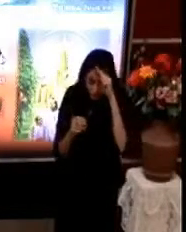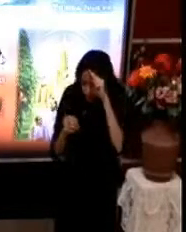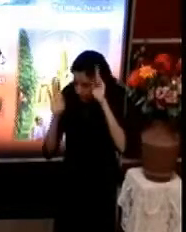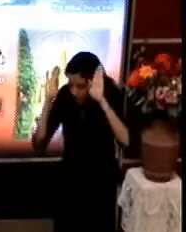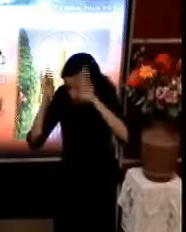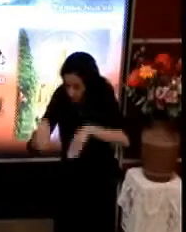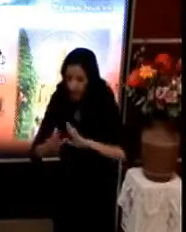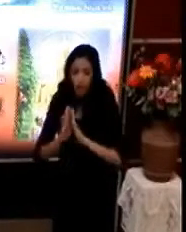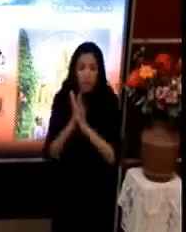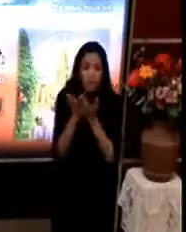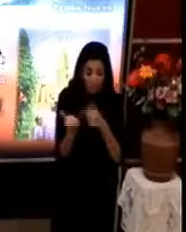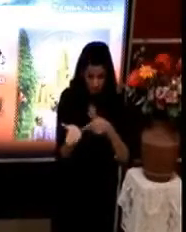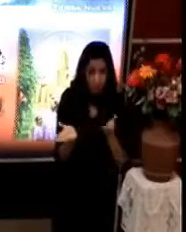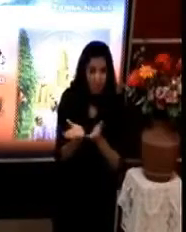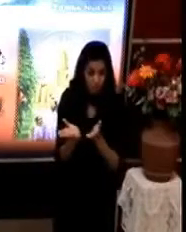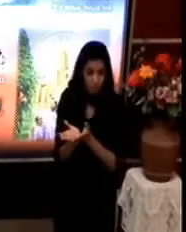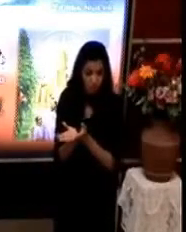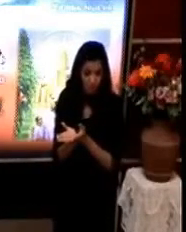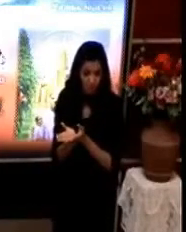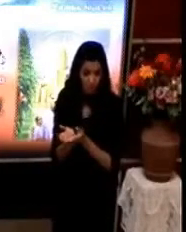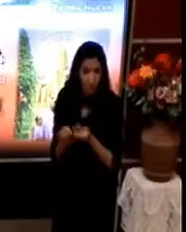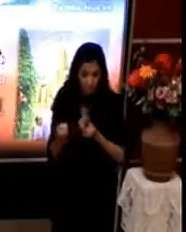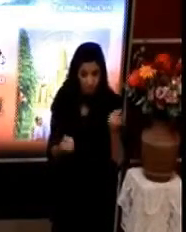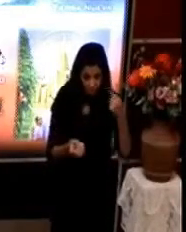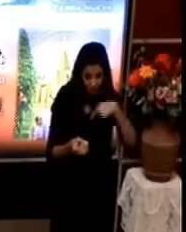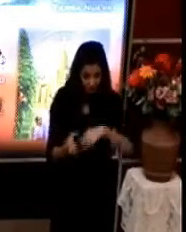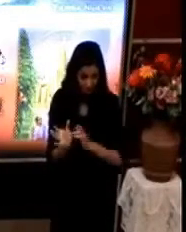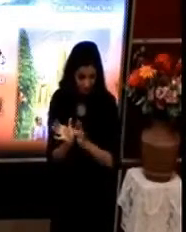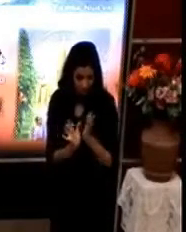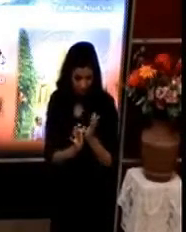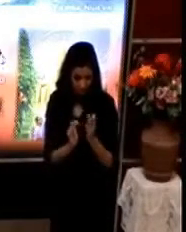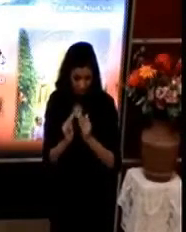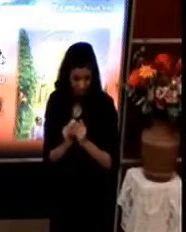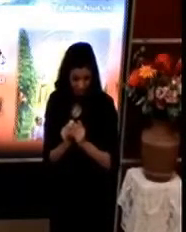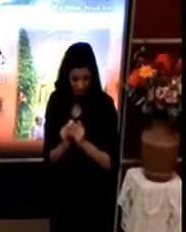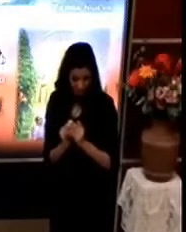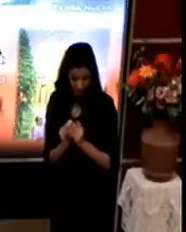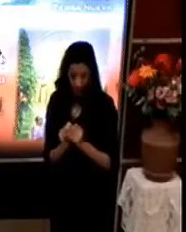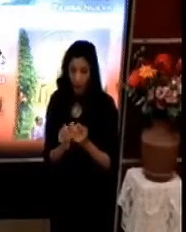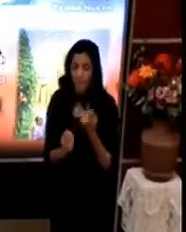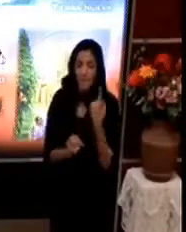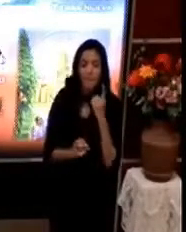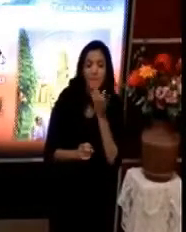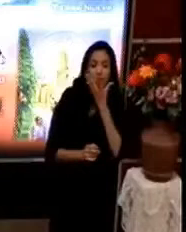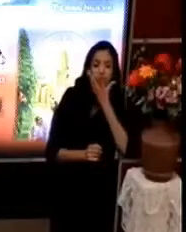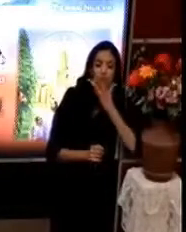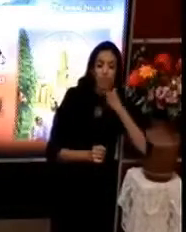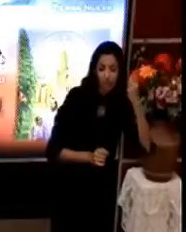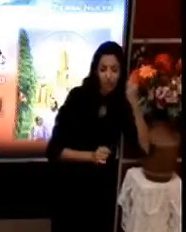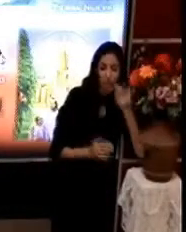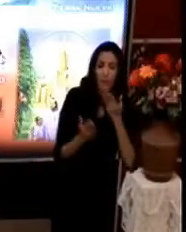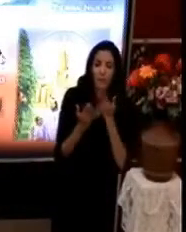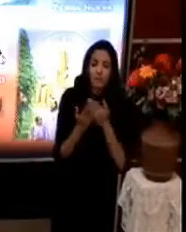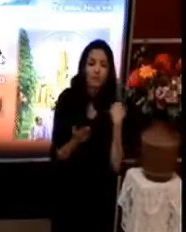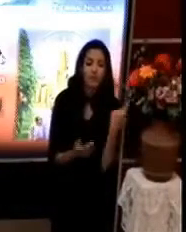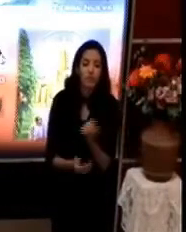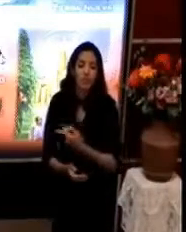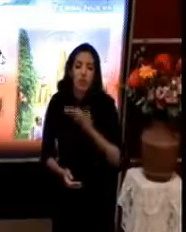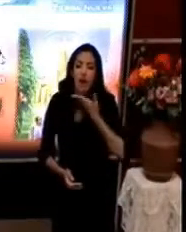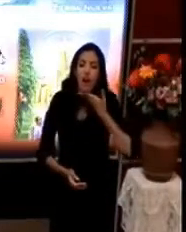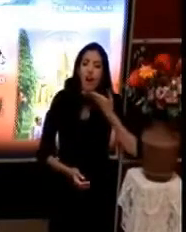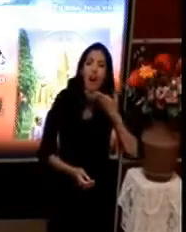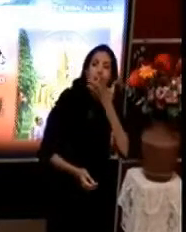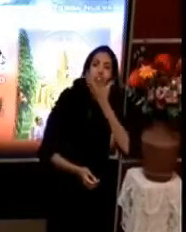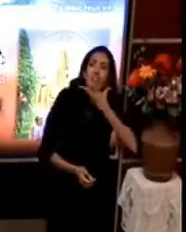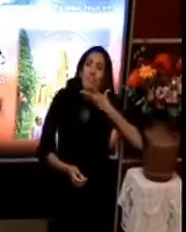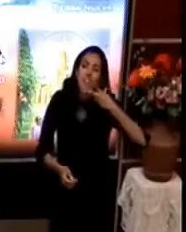palabra? Un mundo de contrastes como el que estamos leyendo. Pero el Señor dice que alcemos nuestra voz, que